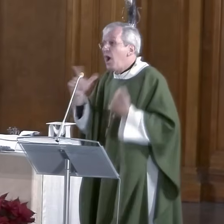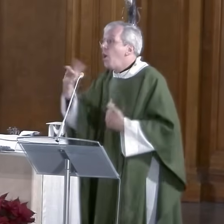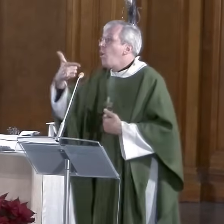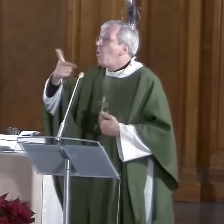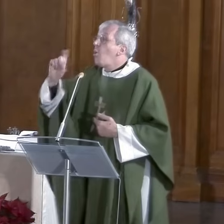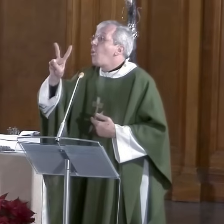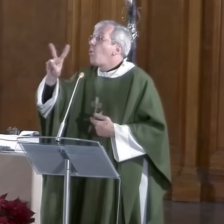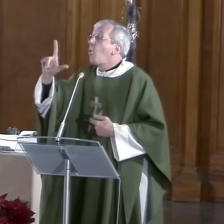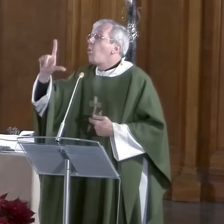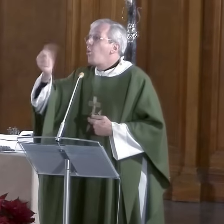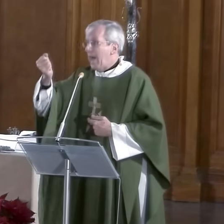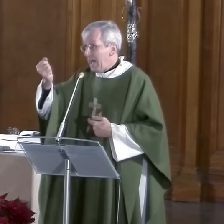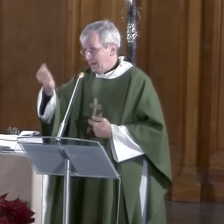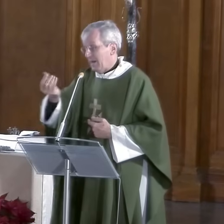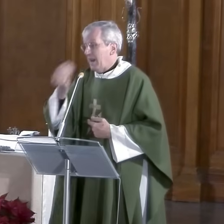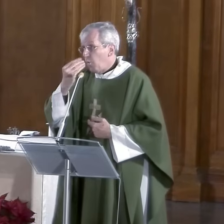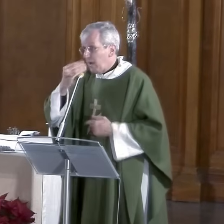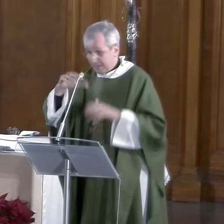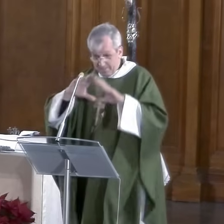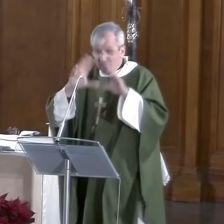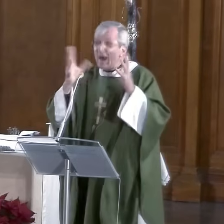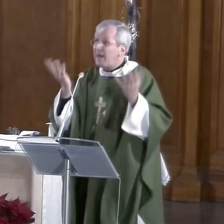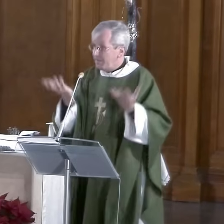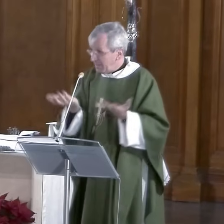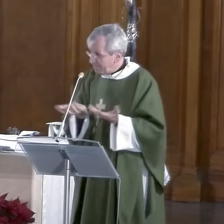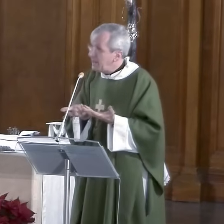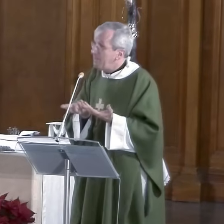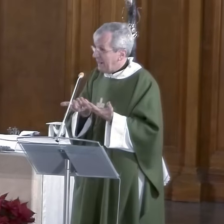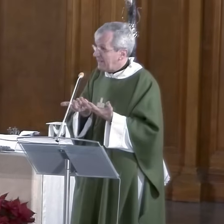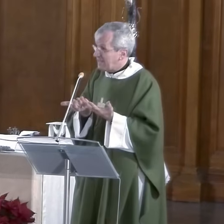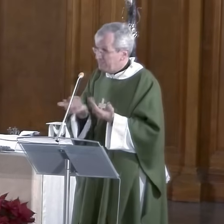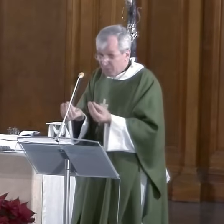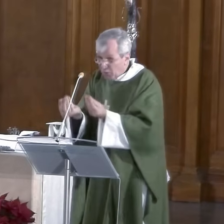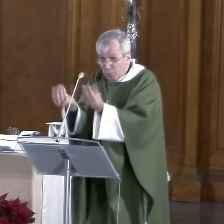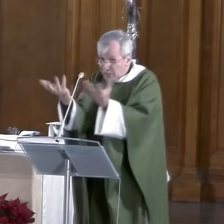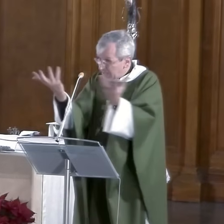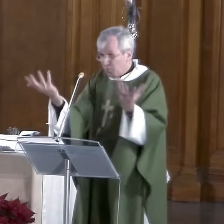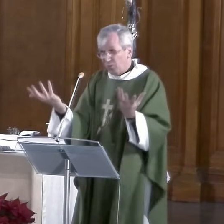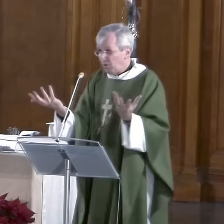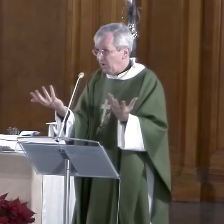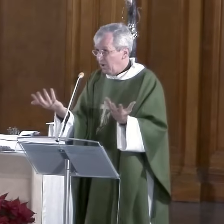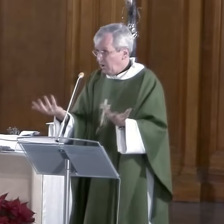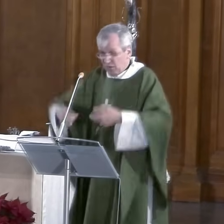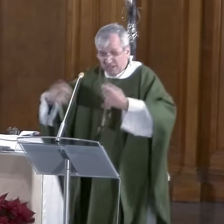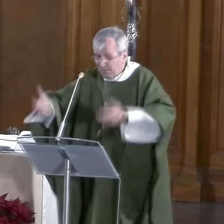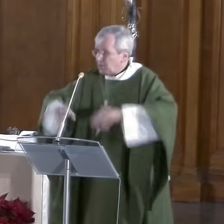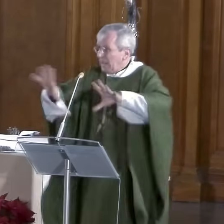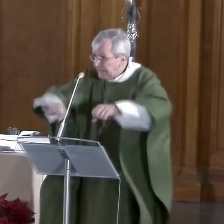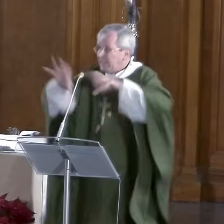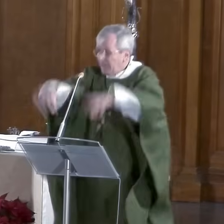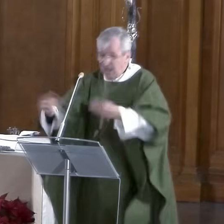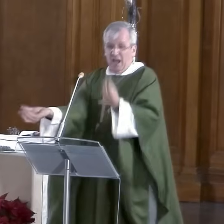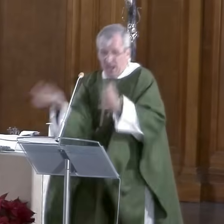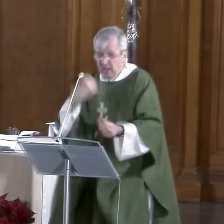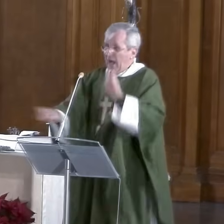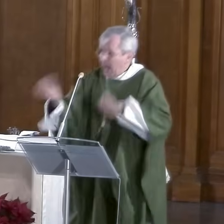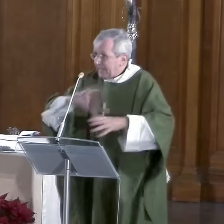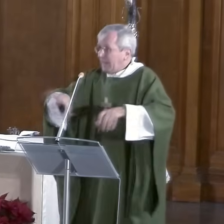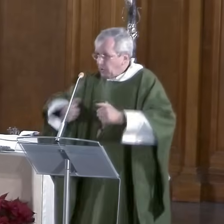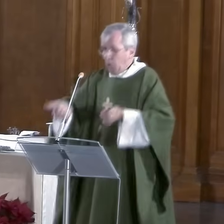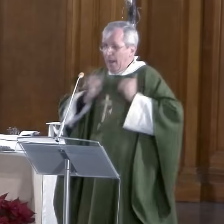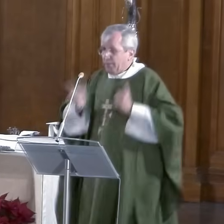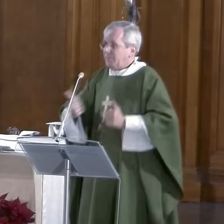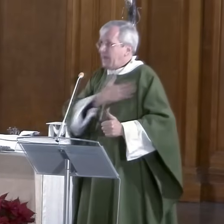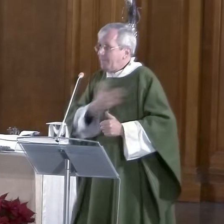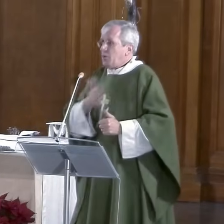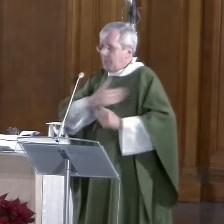de la gula, la gula también a nivel del planeta, cómo ese mundo lo estamos a